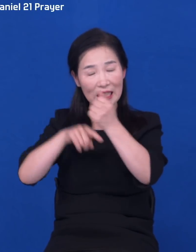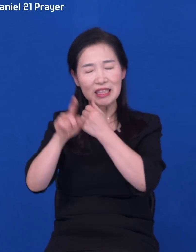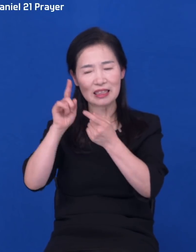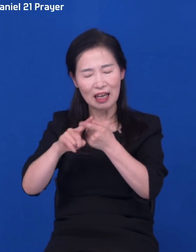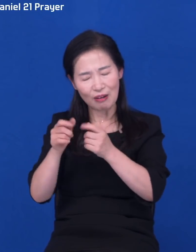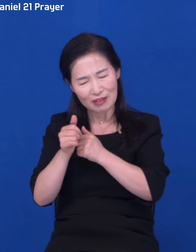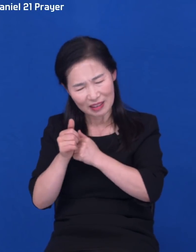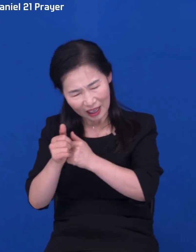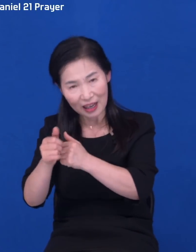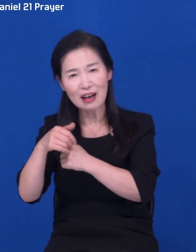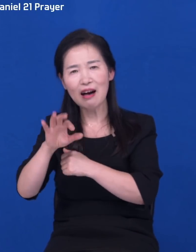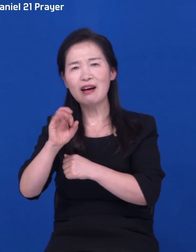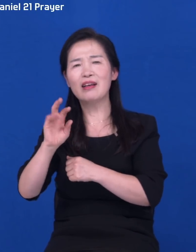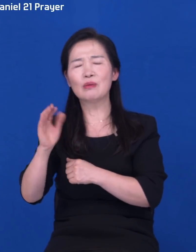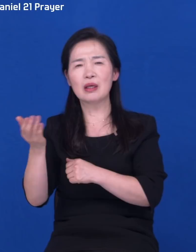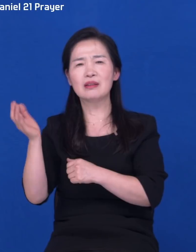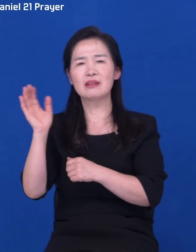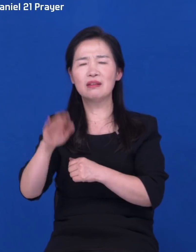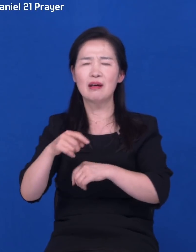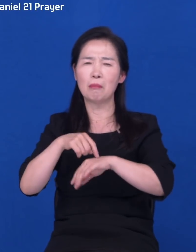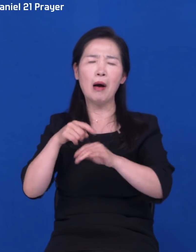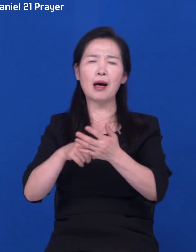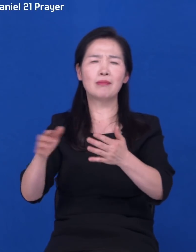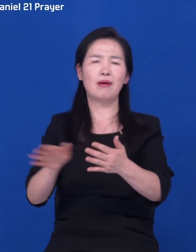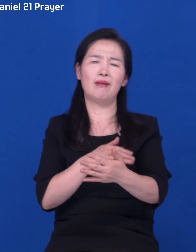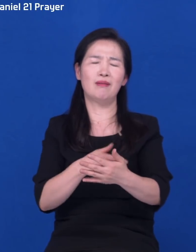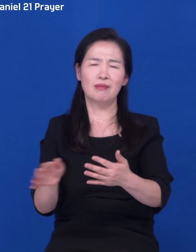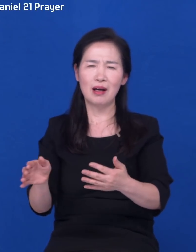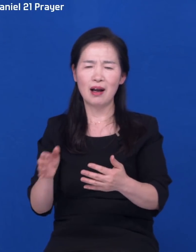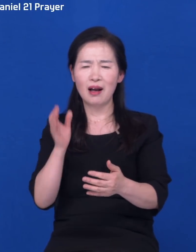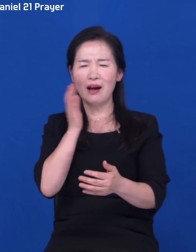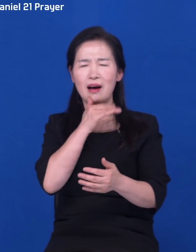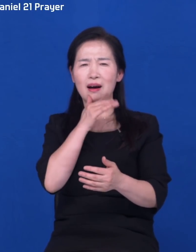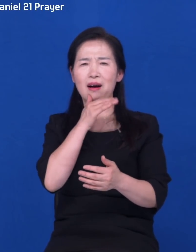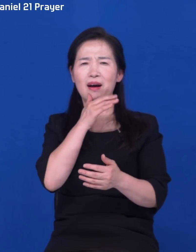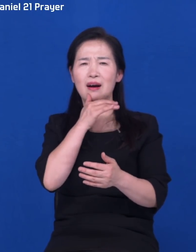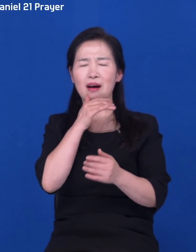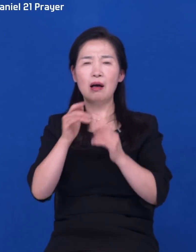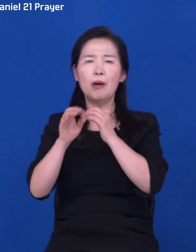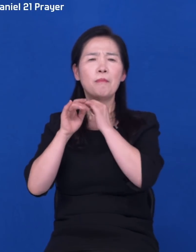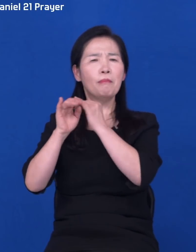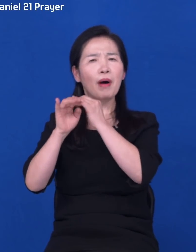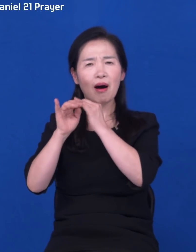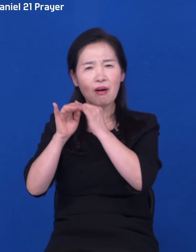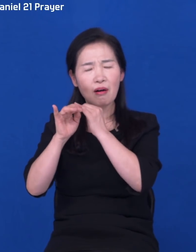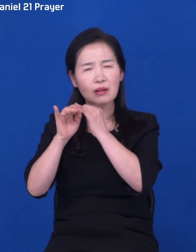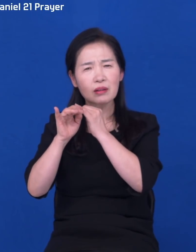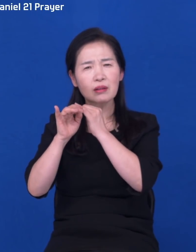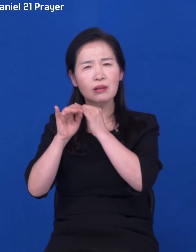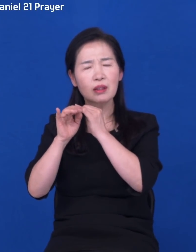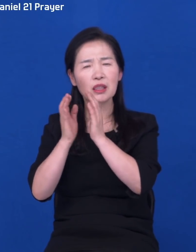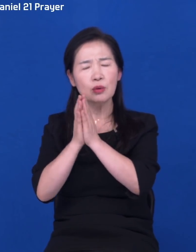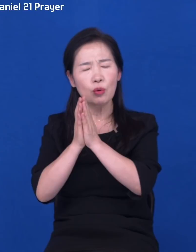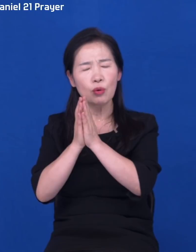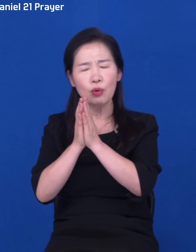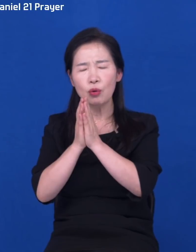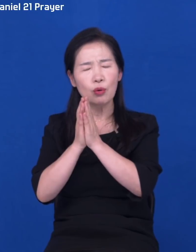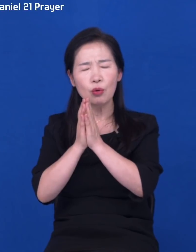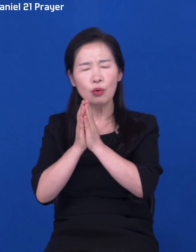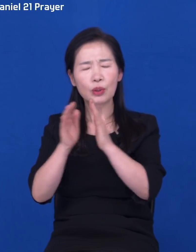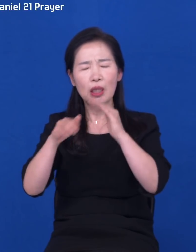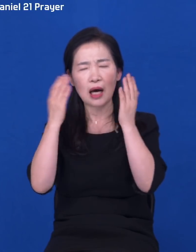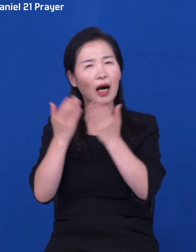정해놓고 기도했구나. 하나님 아버지 무슨 뜻인지 알겠어요. 방언한다고 기도 잘하는 거 아니군요. 방언을 하면 좋겠지만